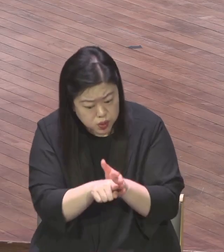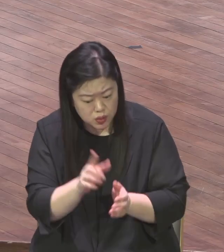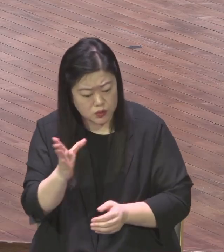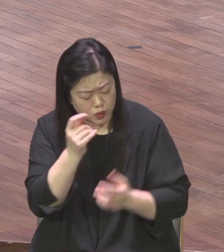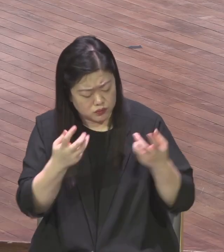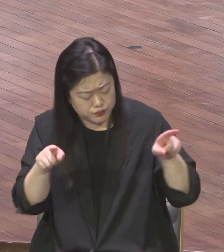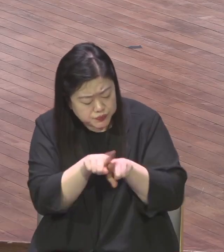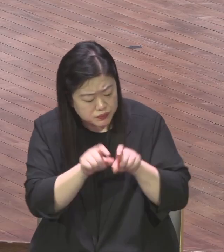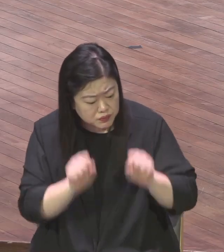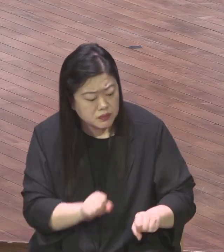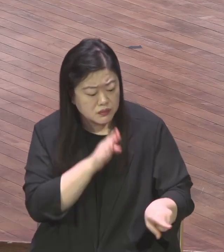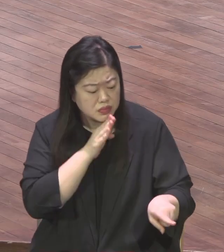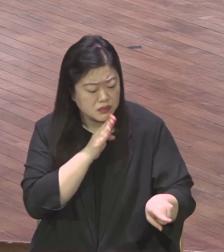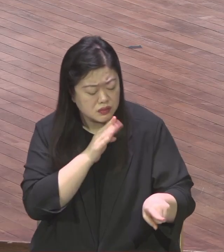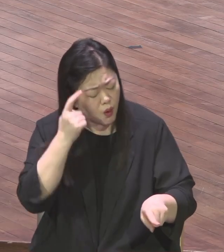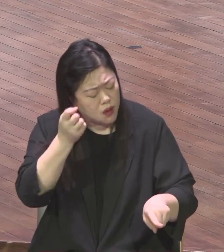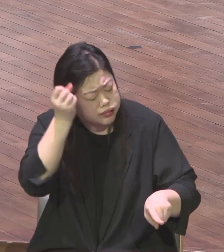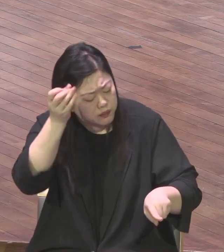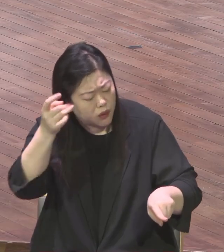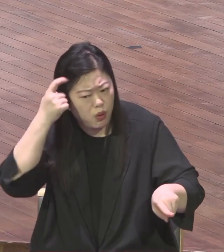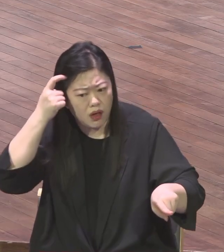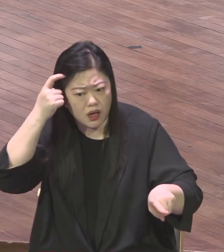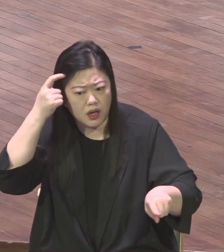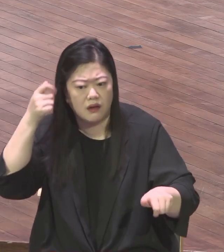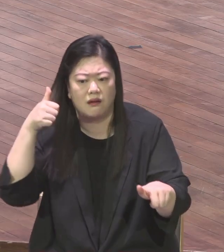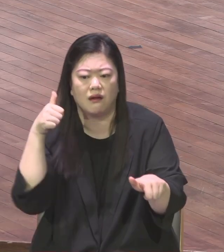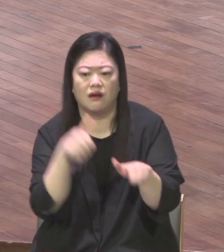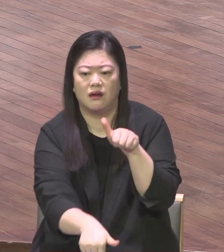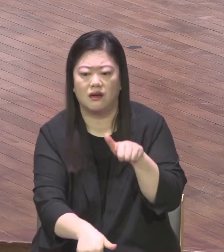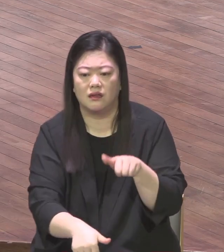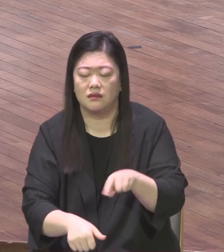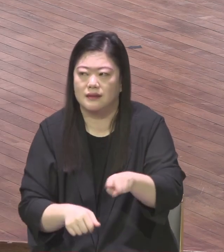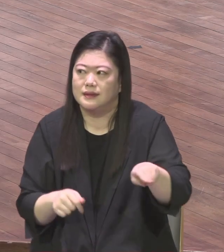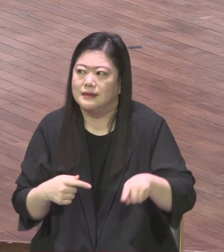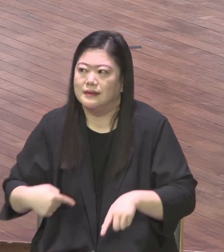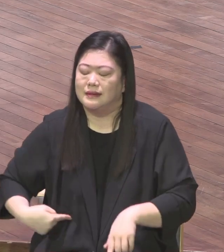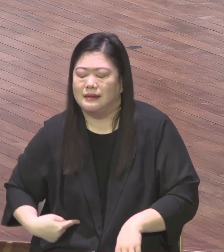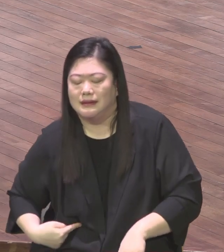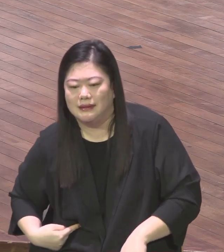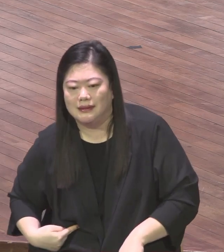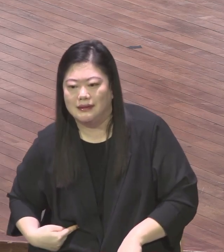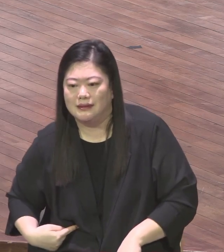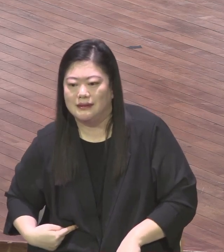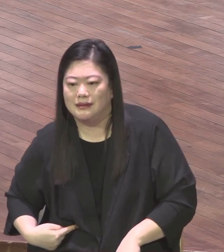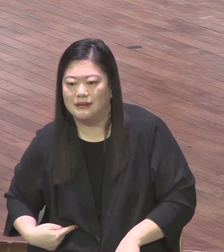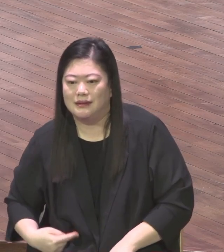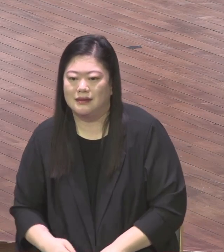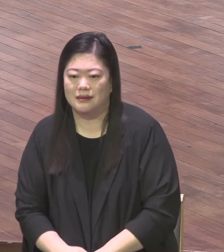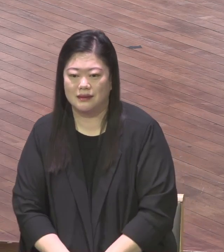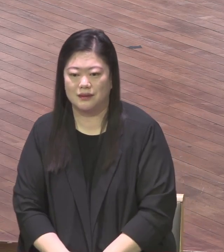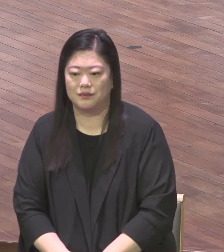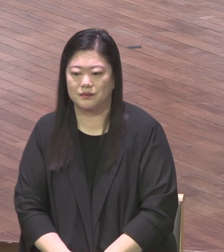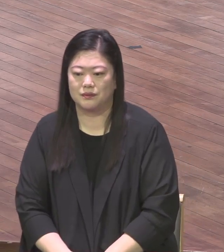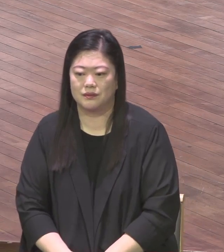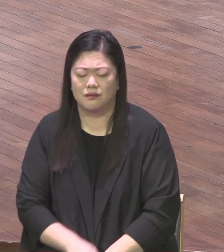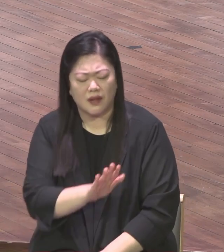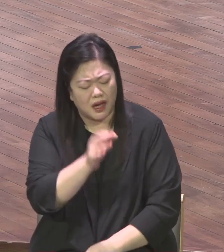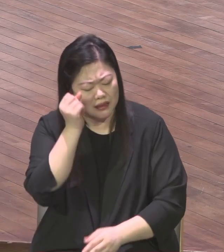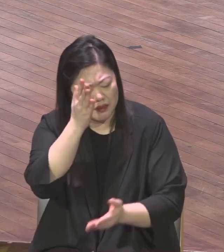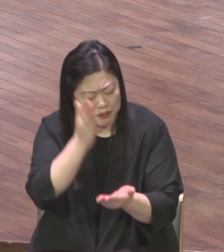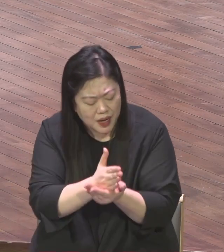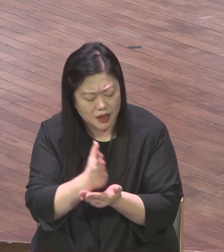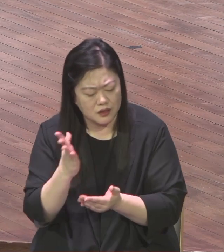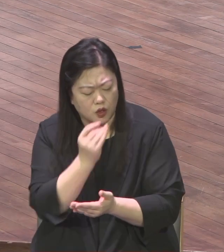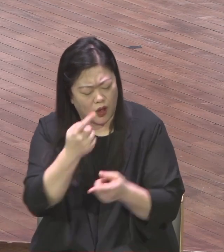안에 계신 것을 잊어버리고 사니까 자꾸 왜 알지 못하느냐, 그거 자꾸 가르쳐 주잖아요.